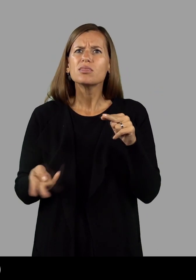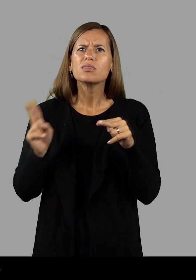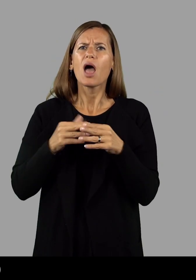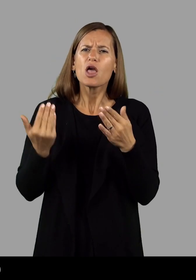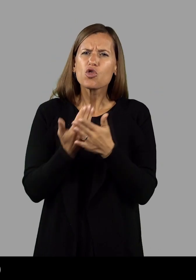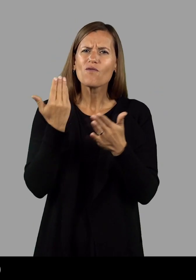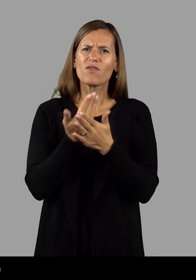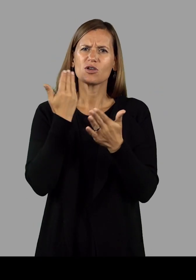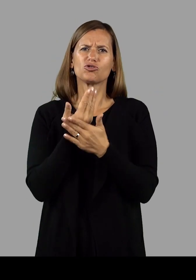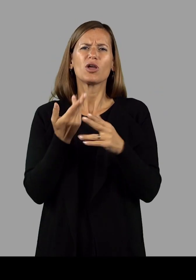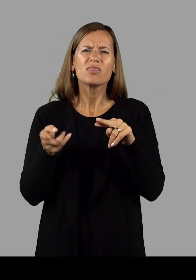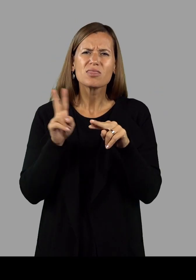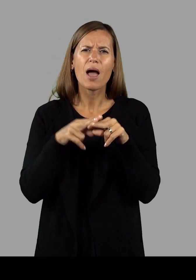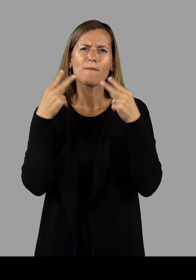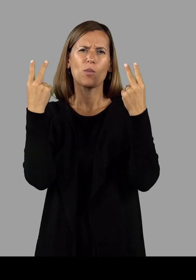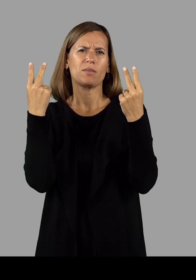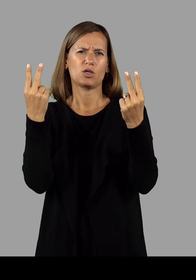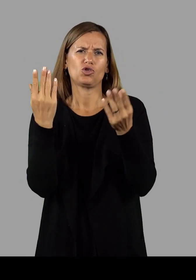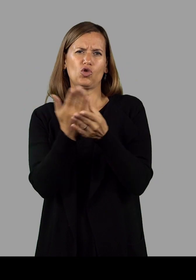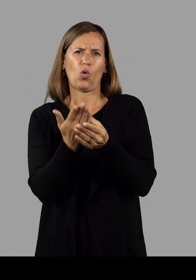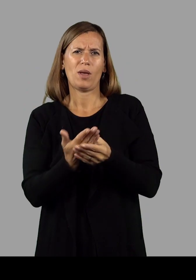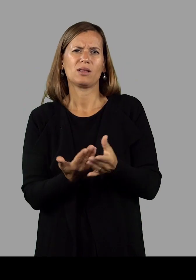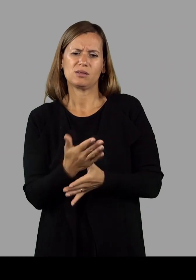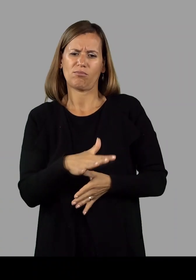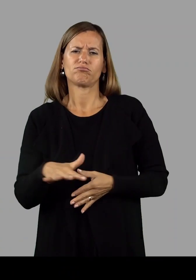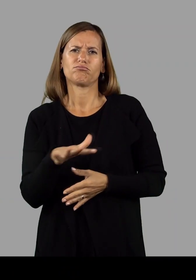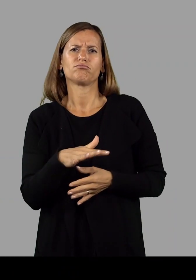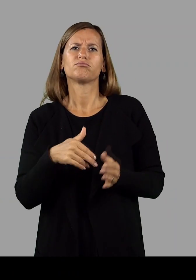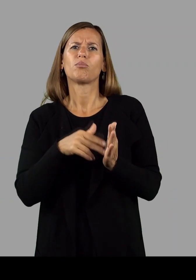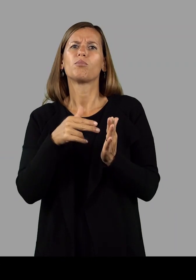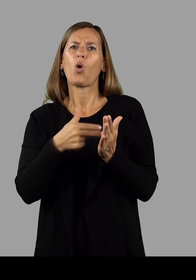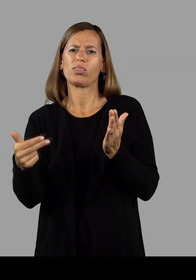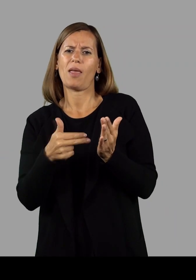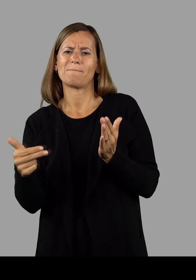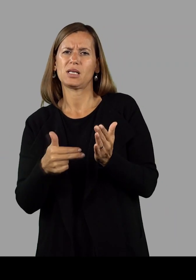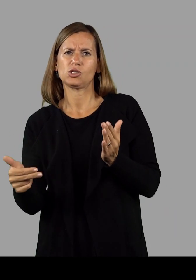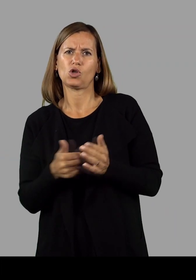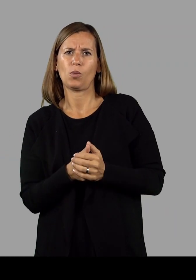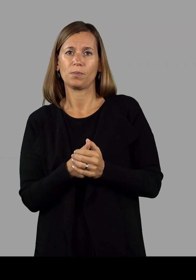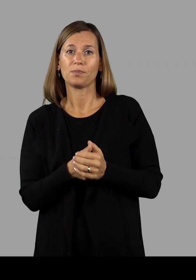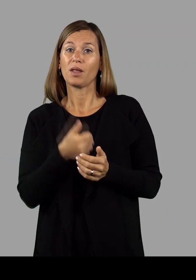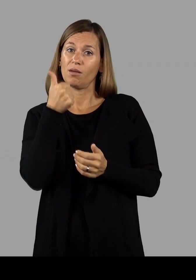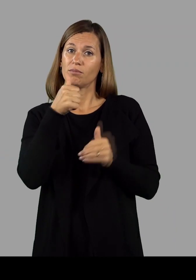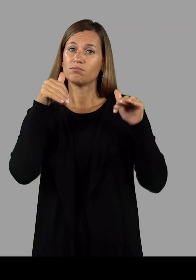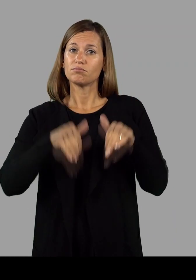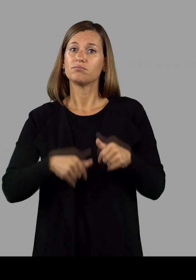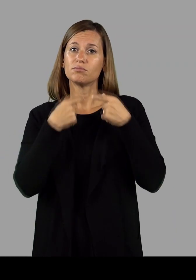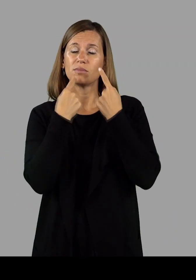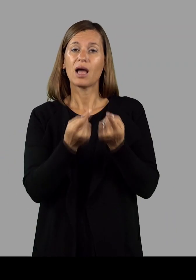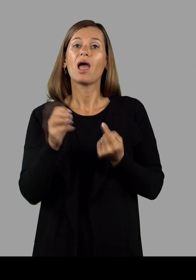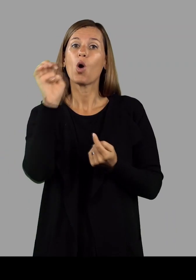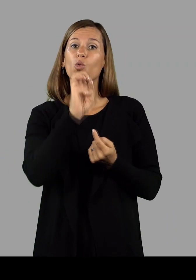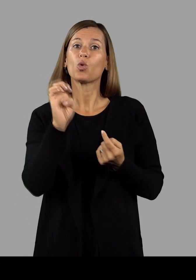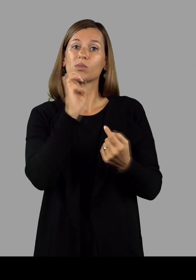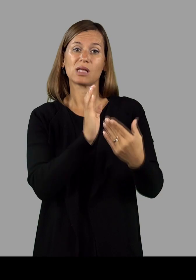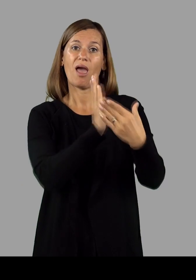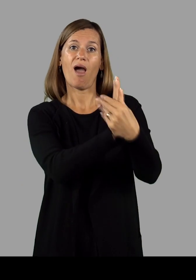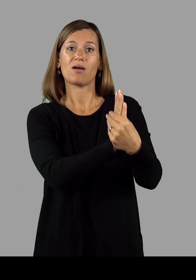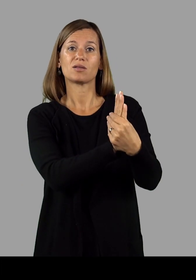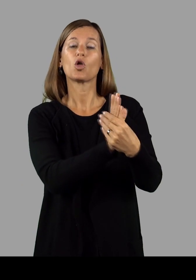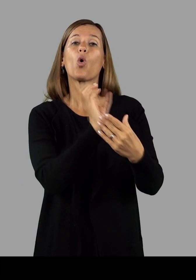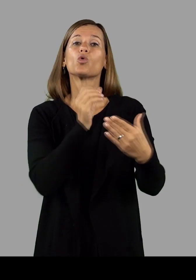najnovejši in najpomembnejši dokumenti za področje podnapisov. Najprej moramo omeniti Evropski akt